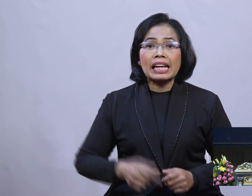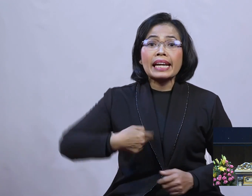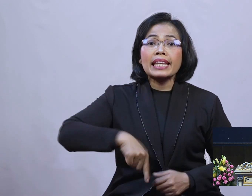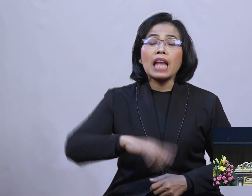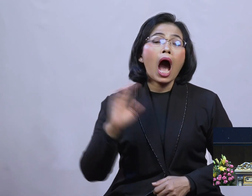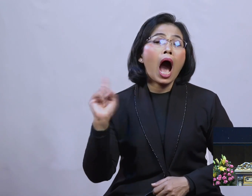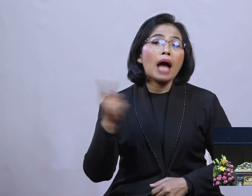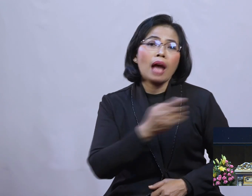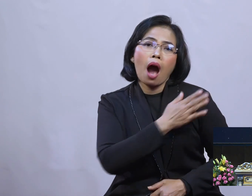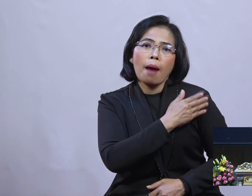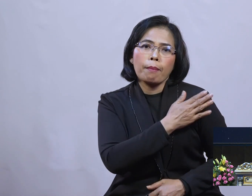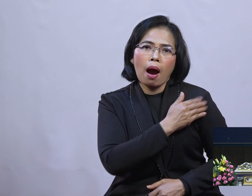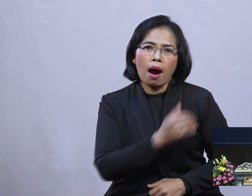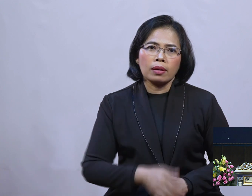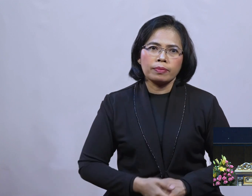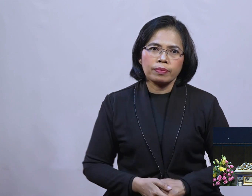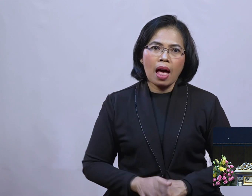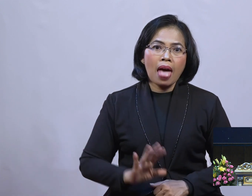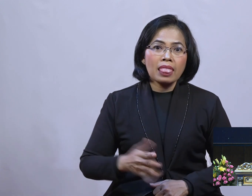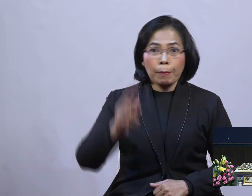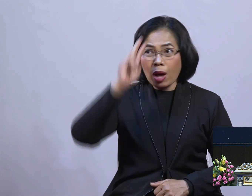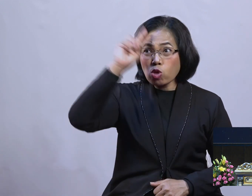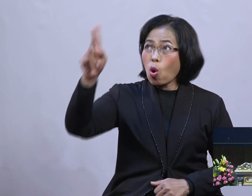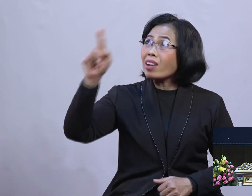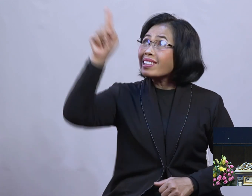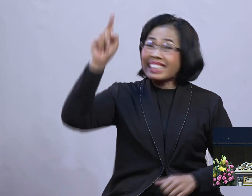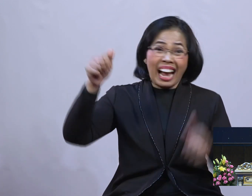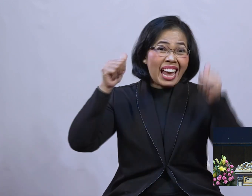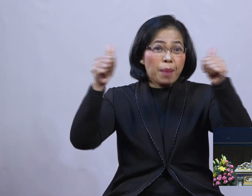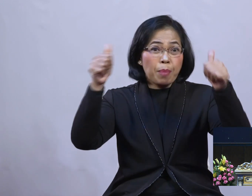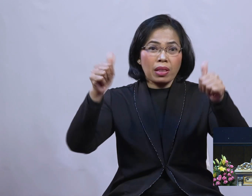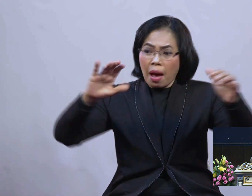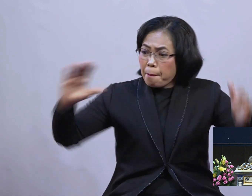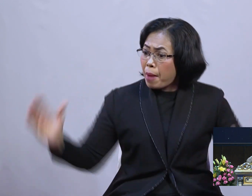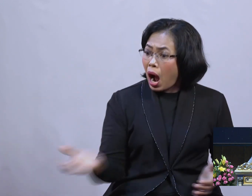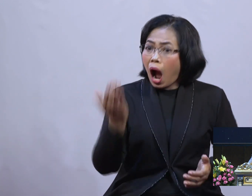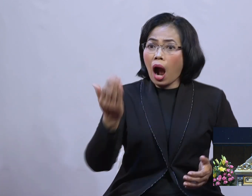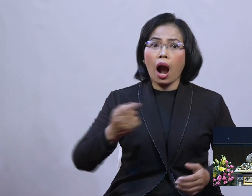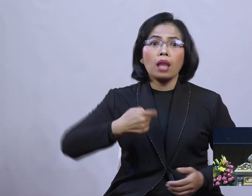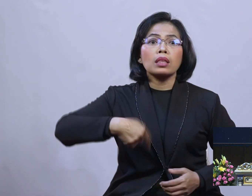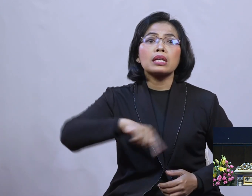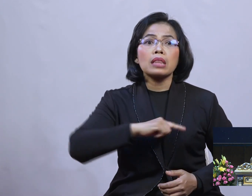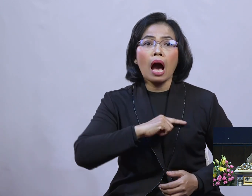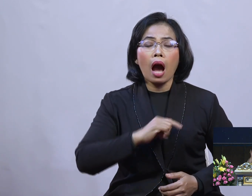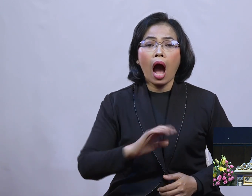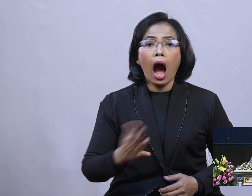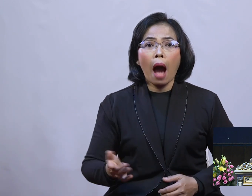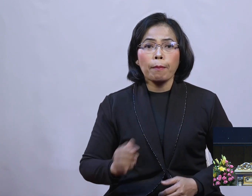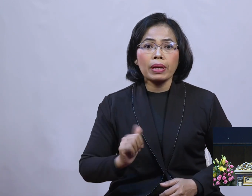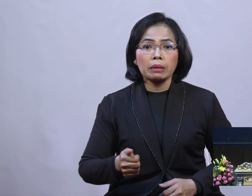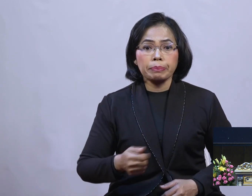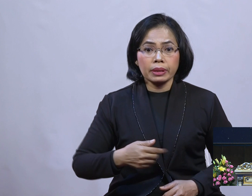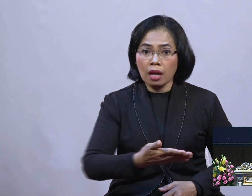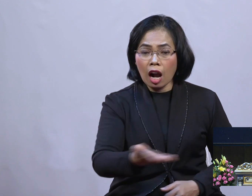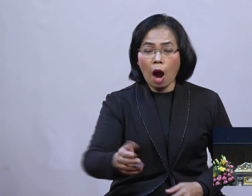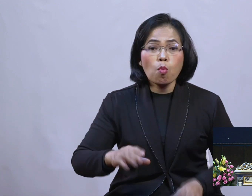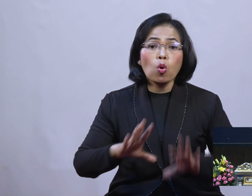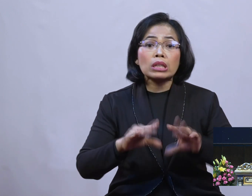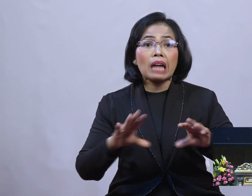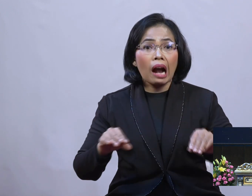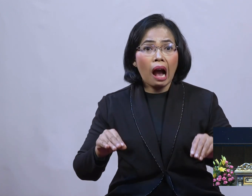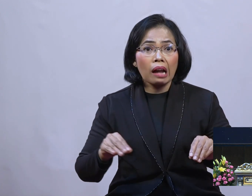hamba Hai tapi tuan yang hebat itu mengangkat kita dan berkata pekerjakan dapat kamu kerjakan bahkan lebih